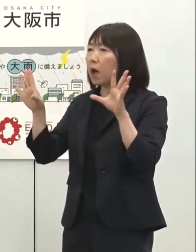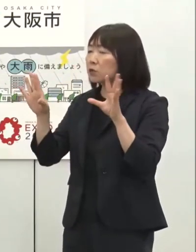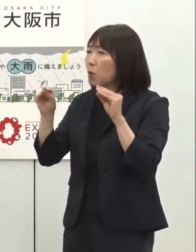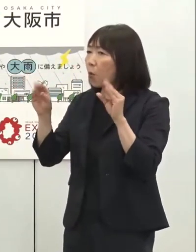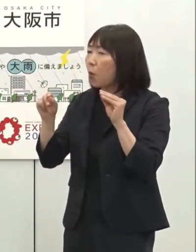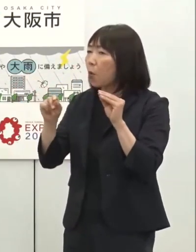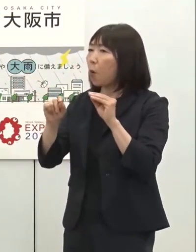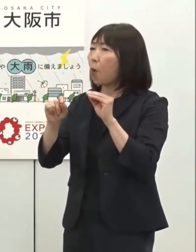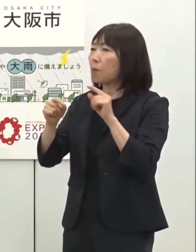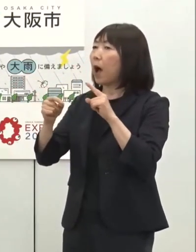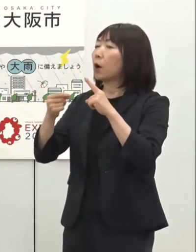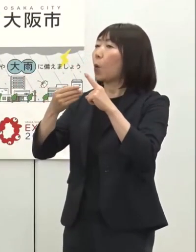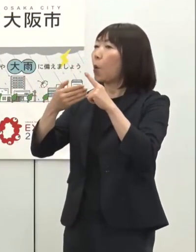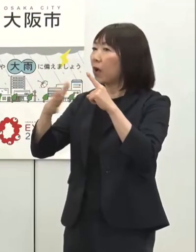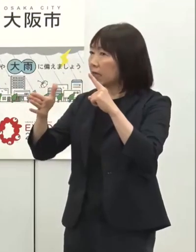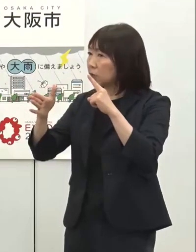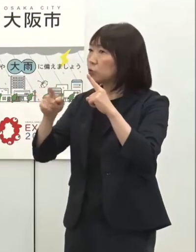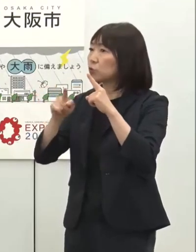ですね。